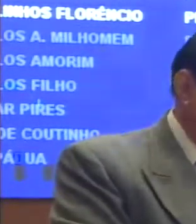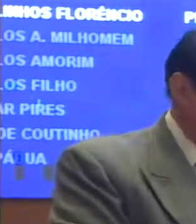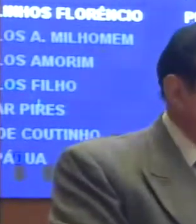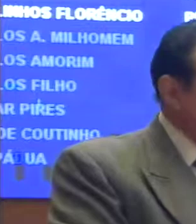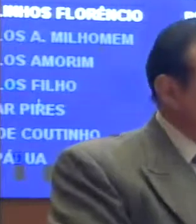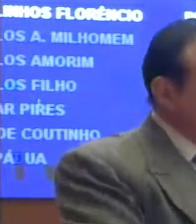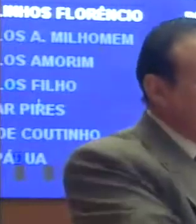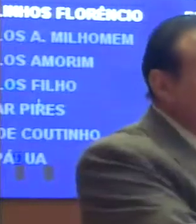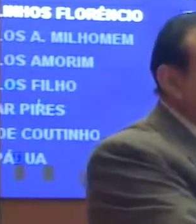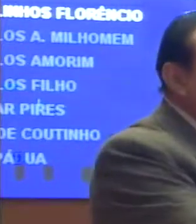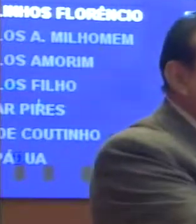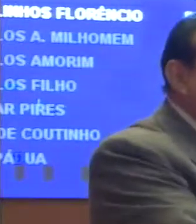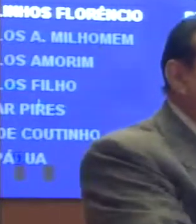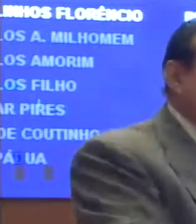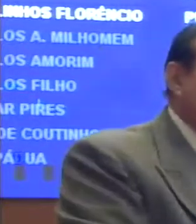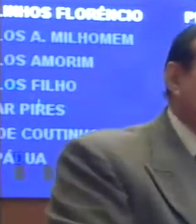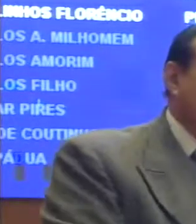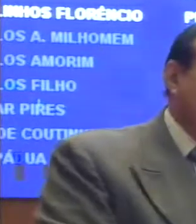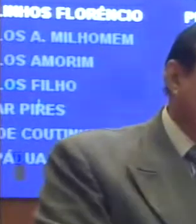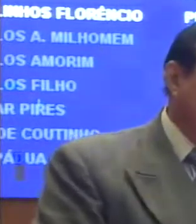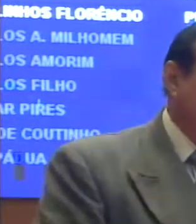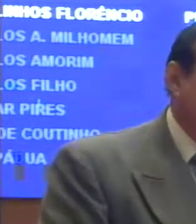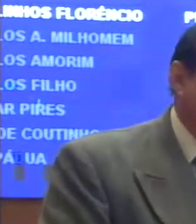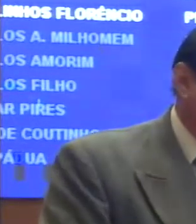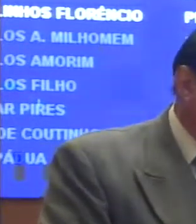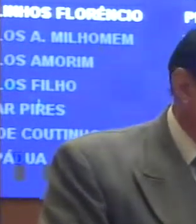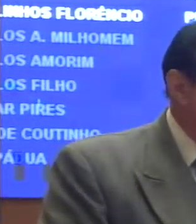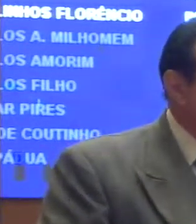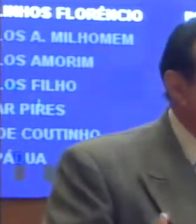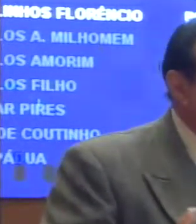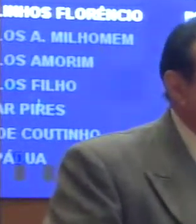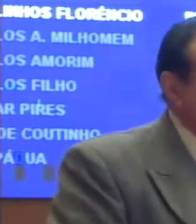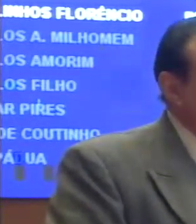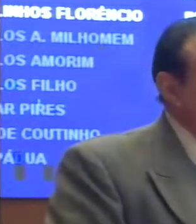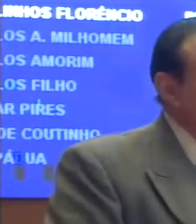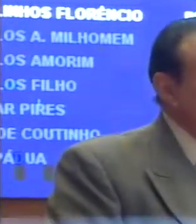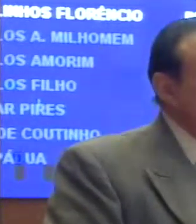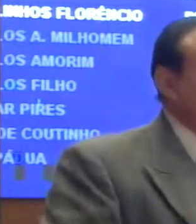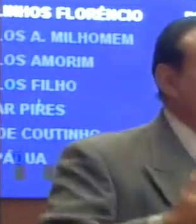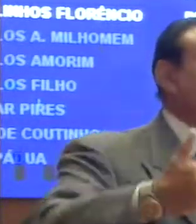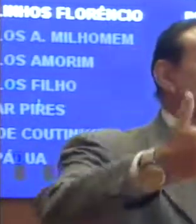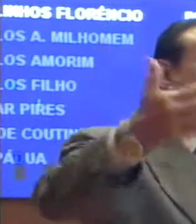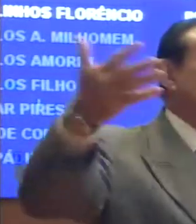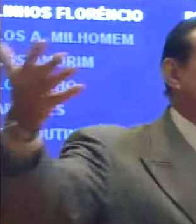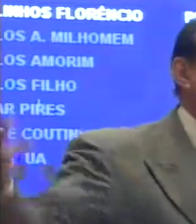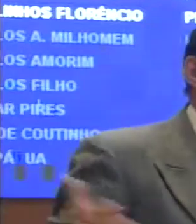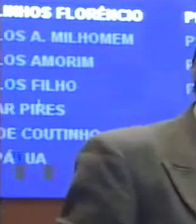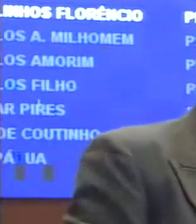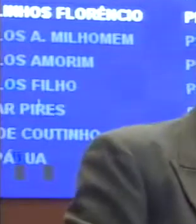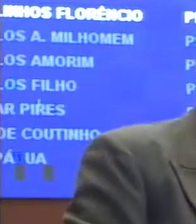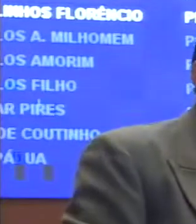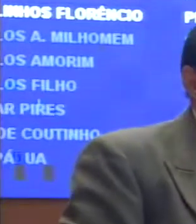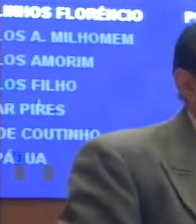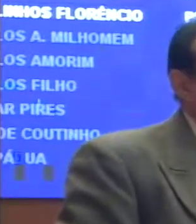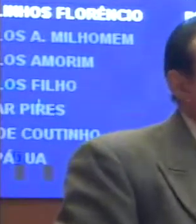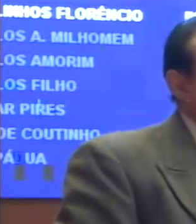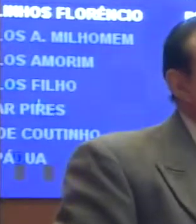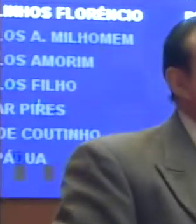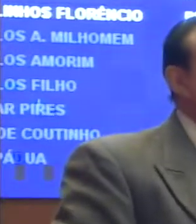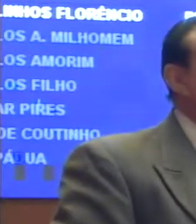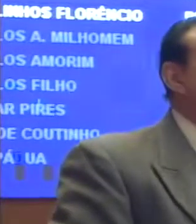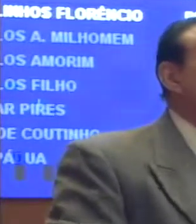faz? Verifique desses municípios a conta desses vereadores, do grupo, dos chefes políticos.